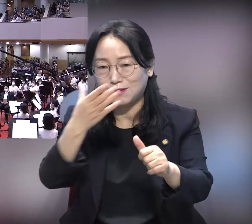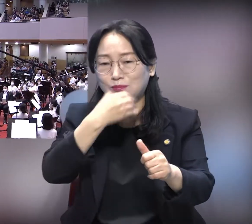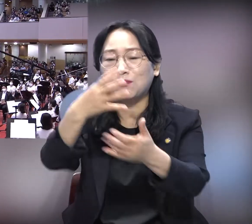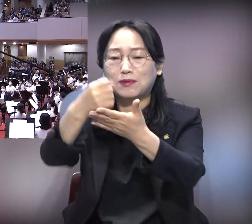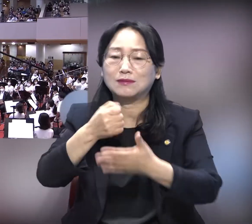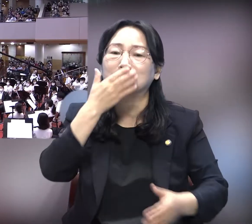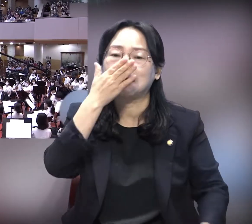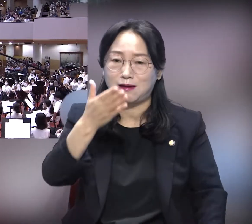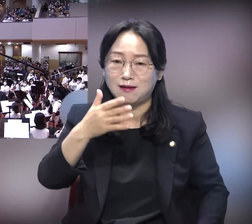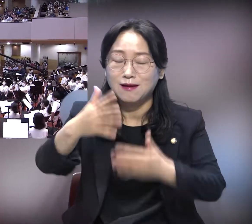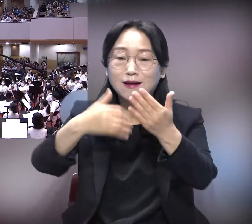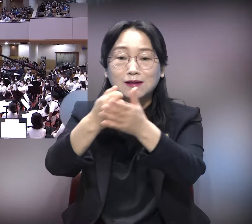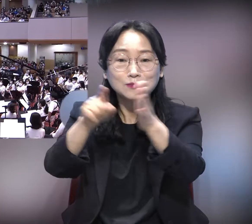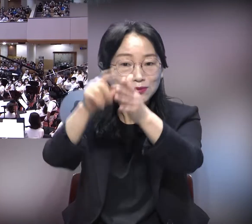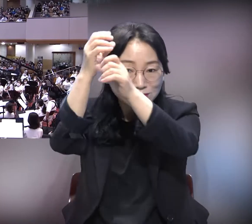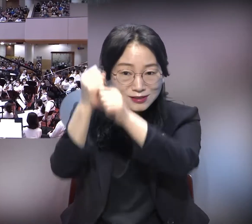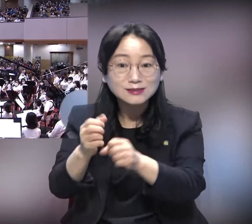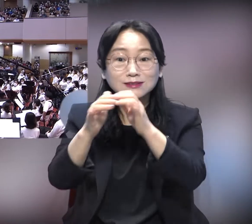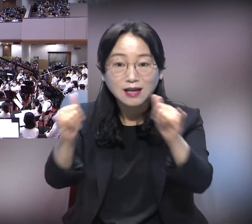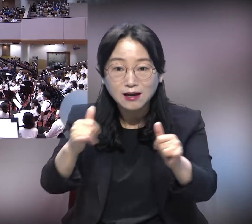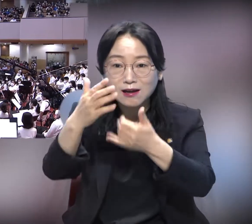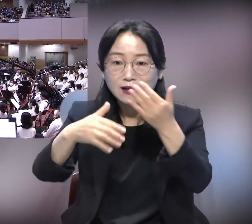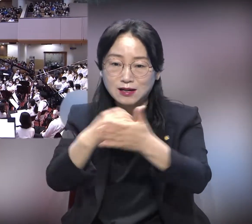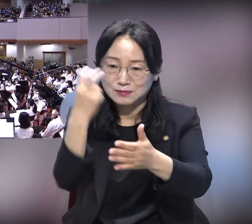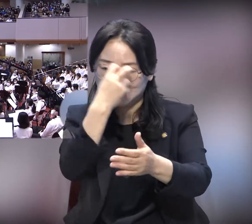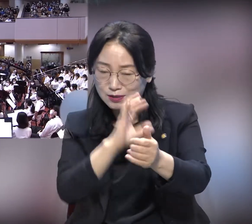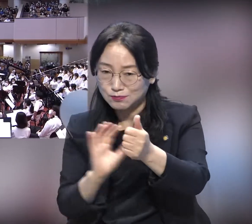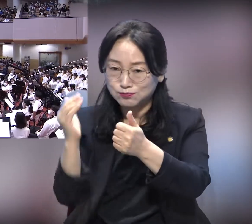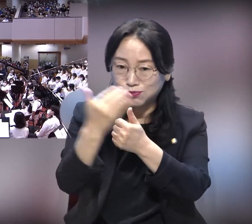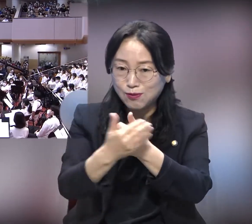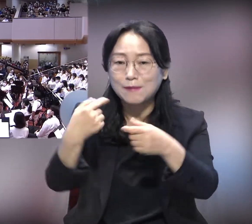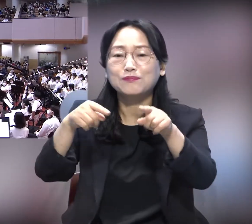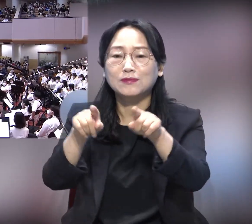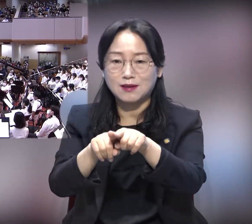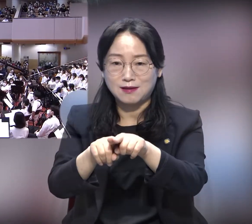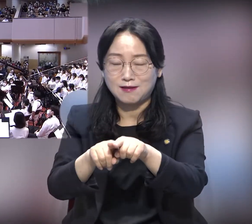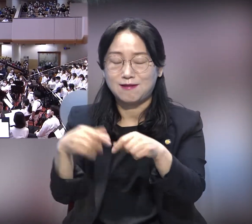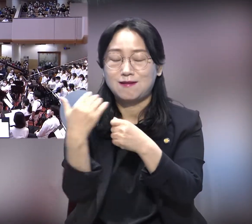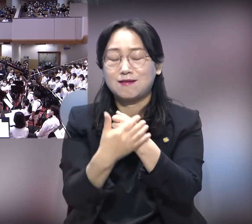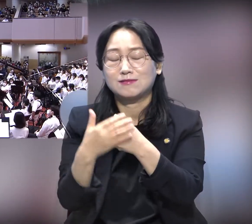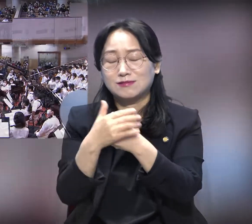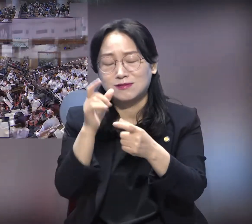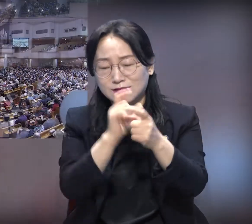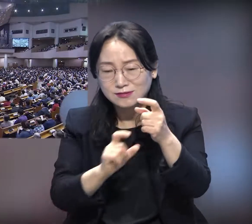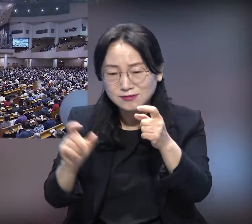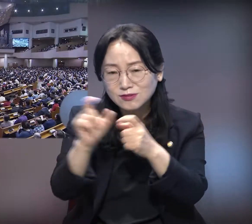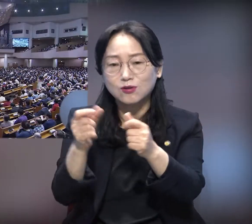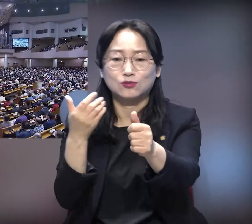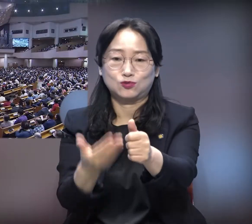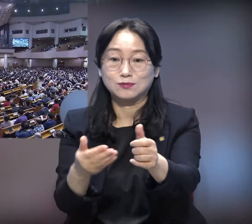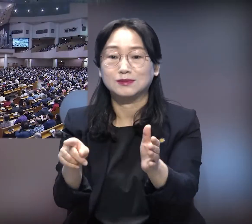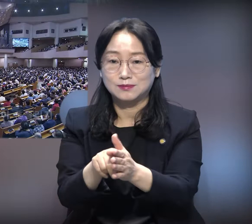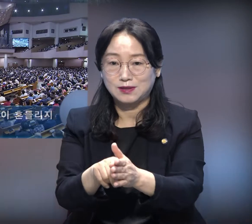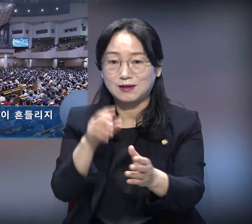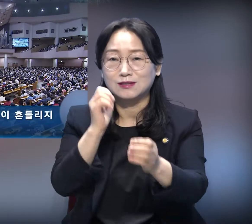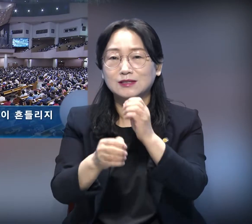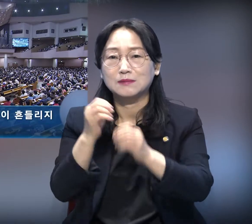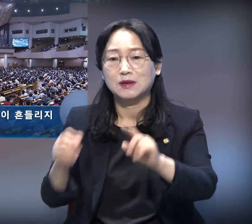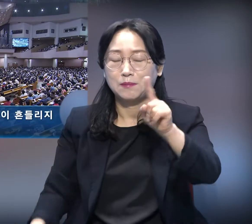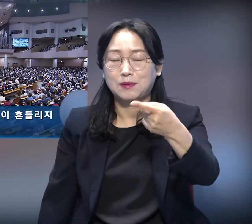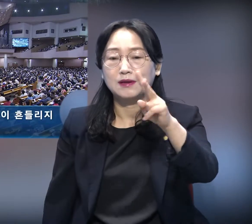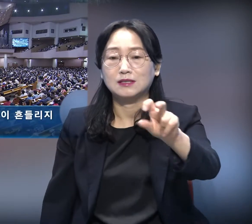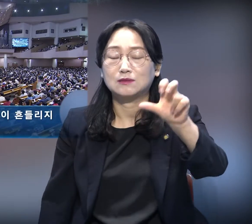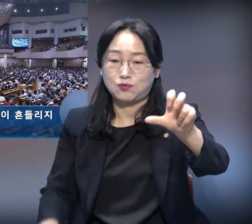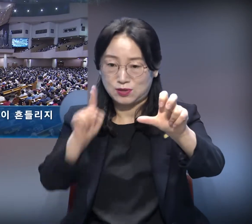것입니다. 하나님을 믿고 의지하는 자를 하나님이 지키시고 보호하시고 함께 하시며 은혜의 은혜를 더하여 주십니다. 시편